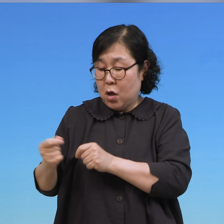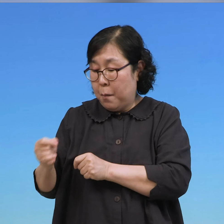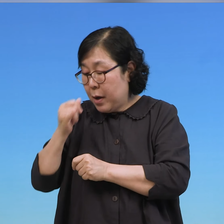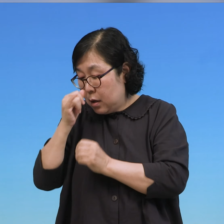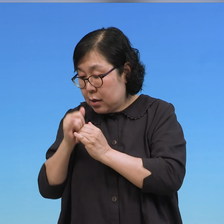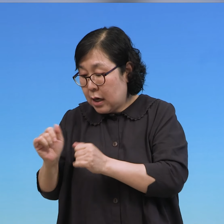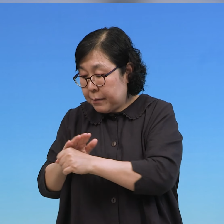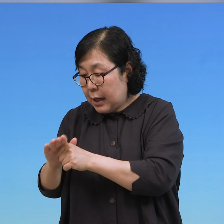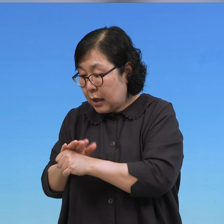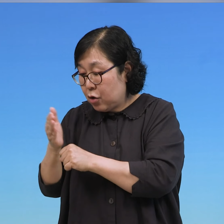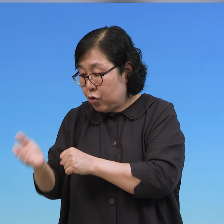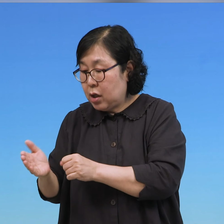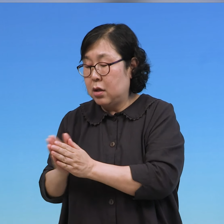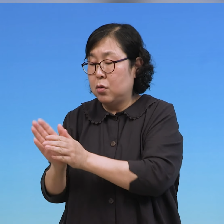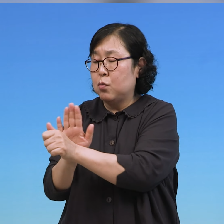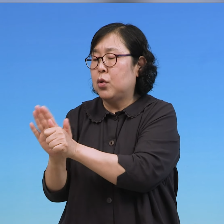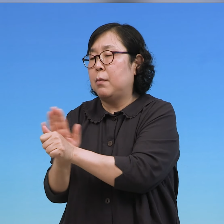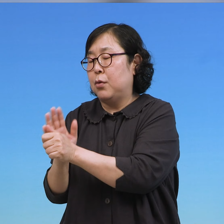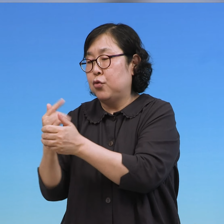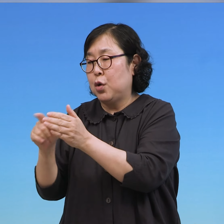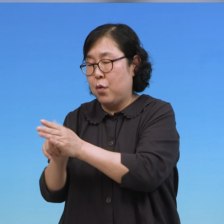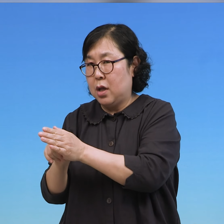어려워요. 대가 지불이 필요하니까.